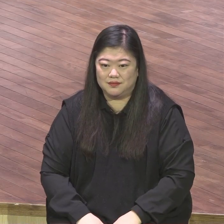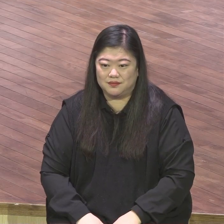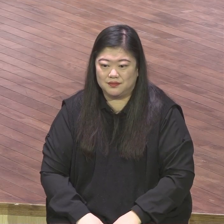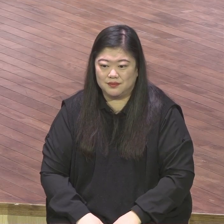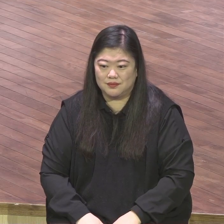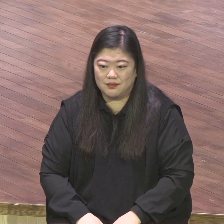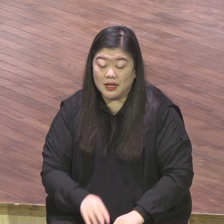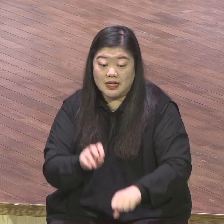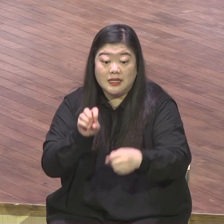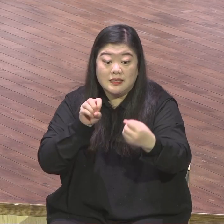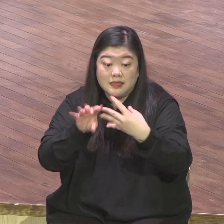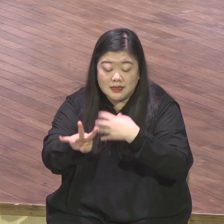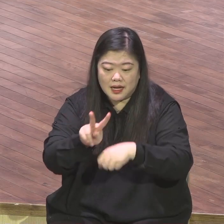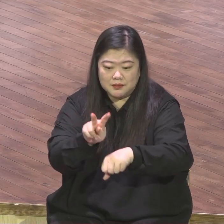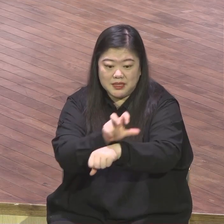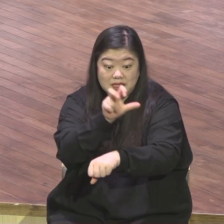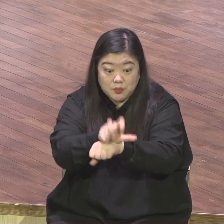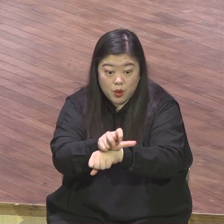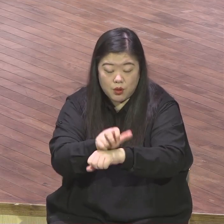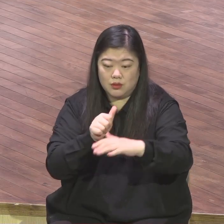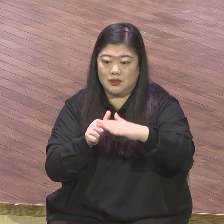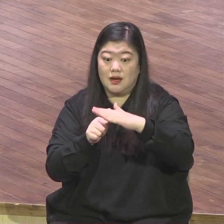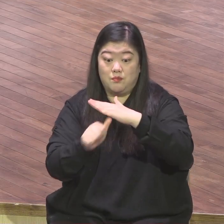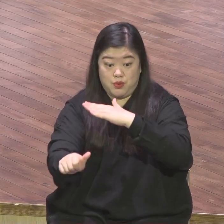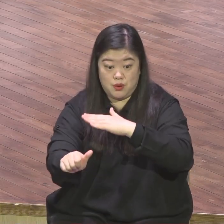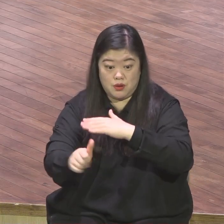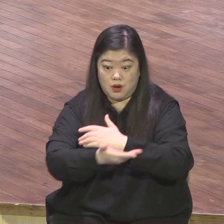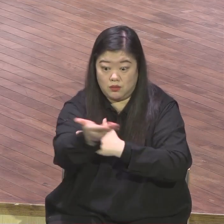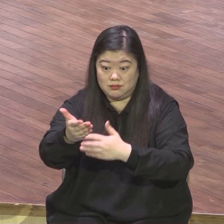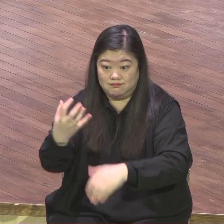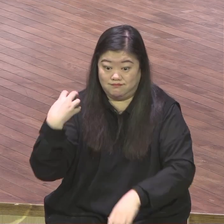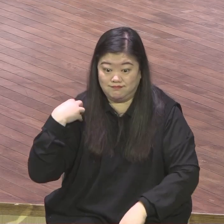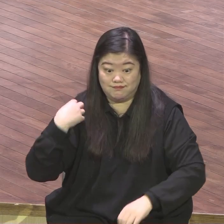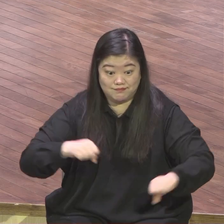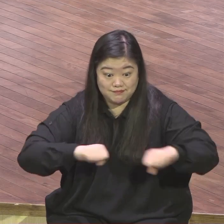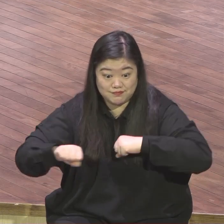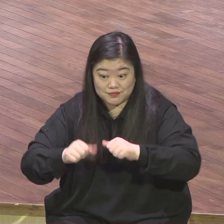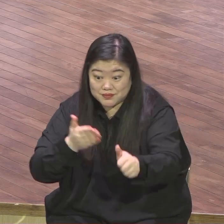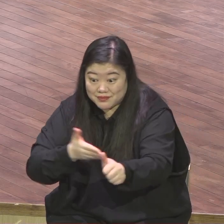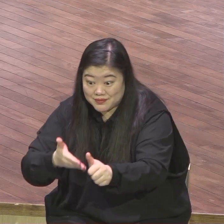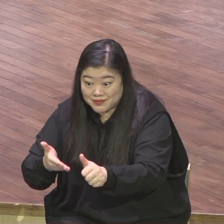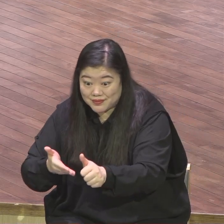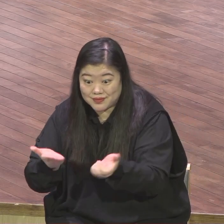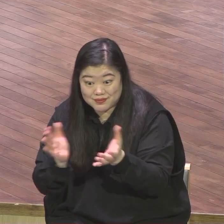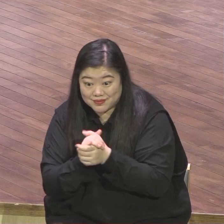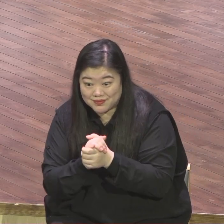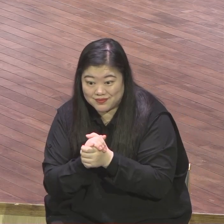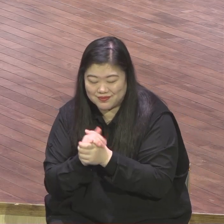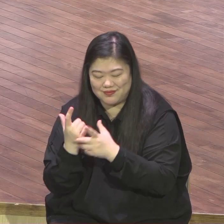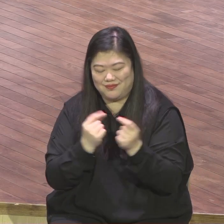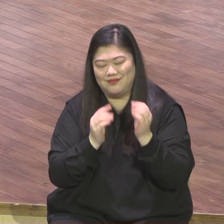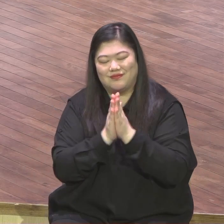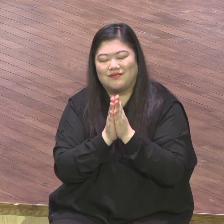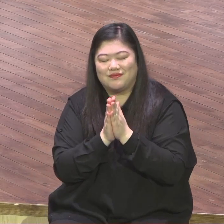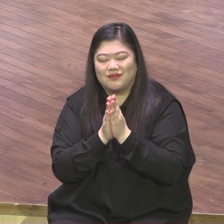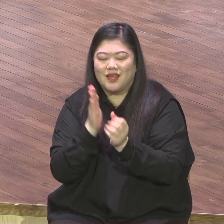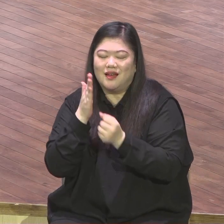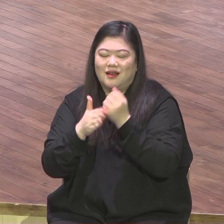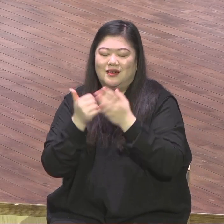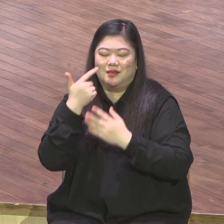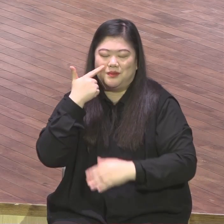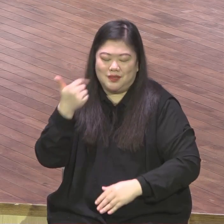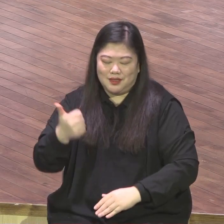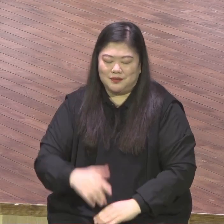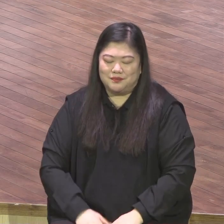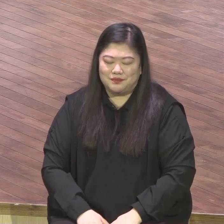응답 25의 주역들 다 되시기를 주님으로 축복합니다. 기도합시다. 아버지 하나님, 영계 모든